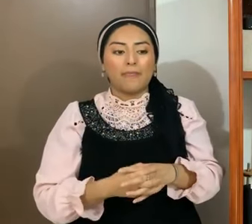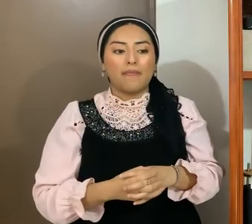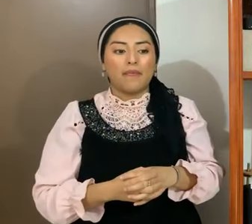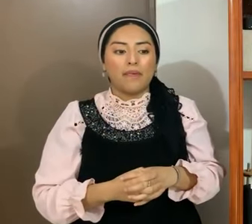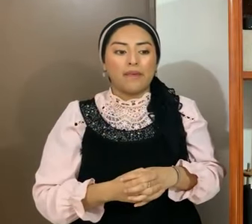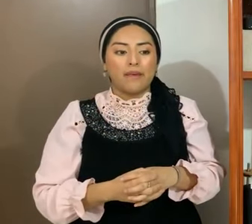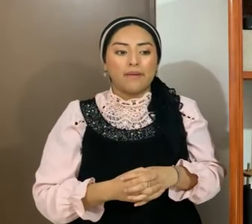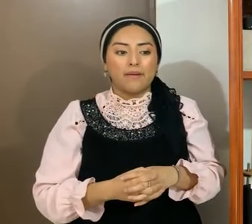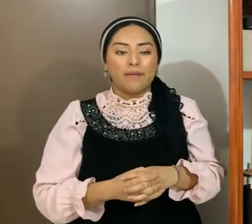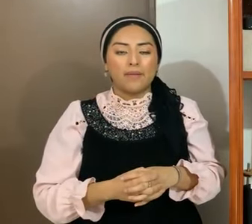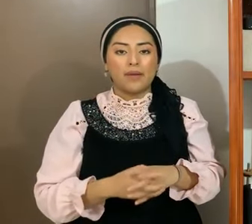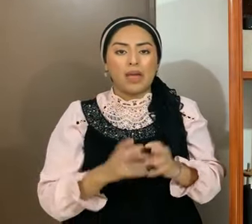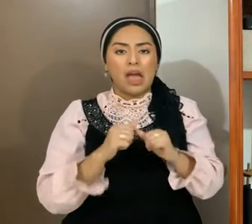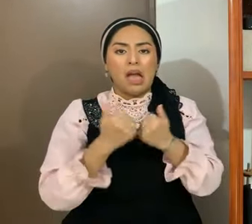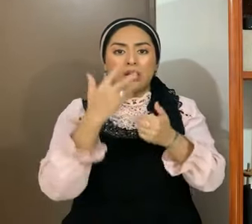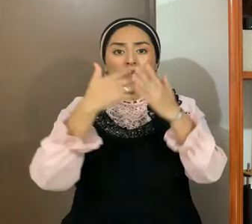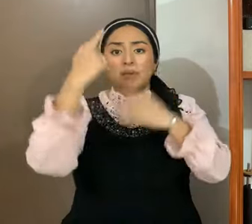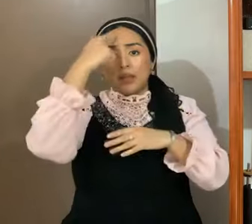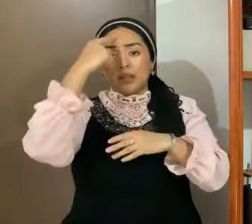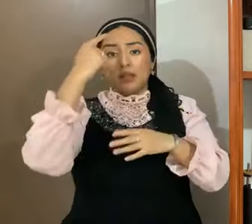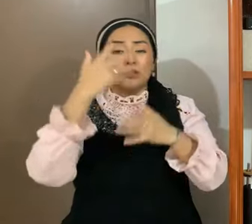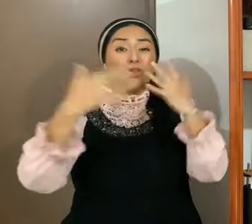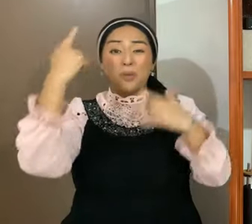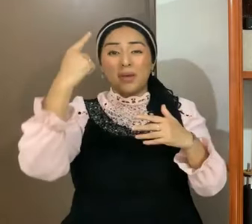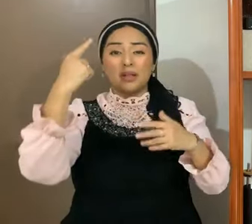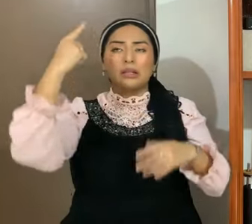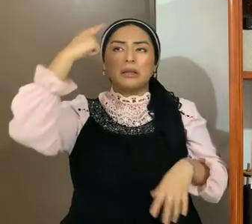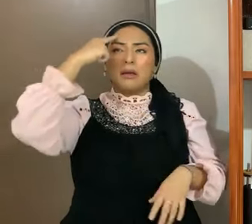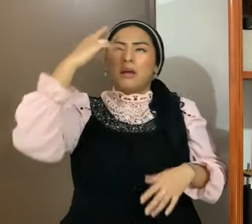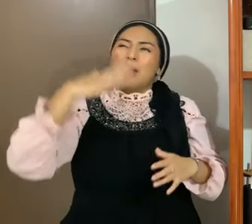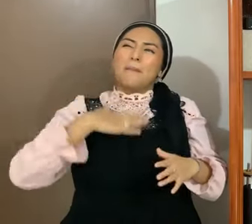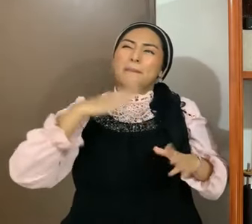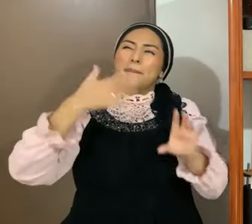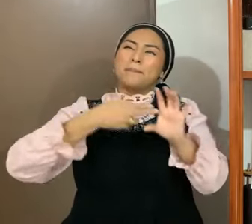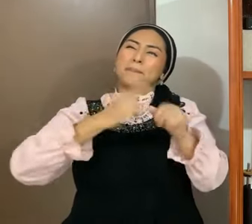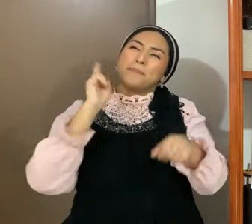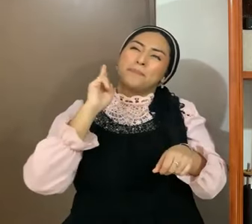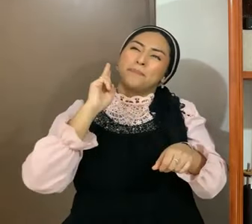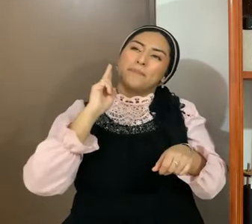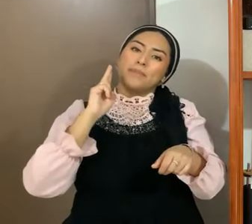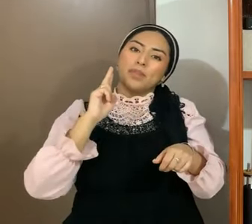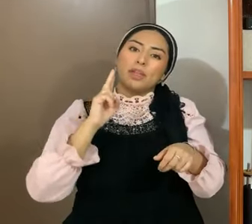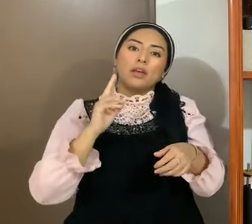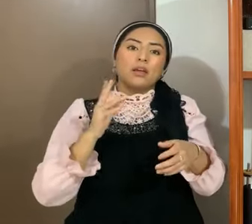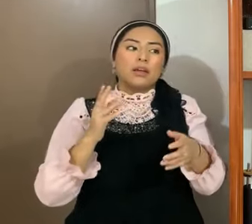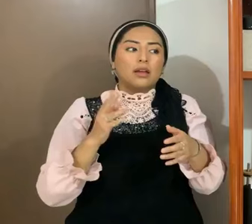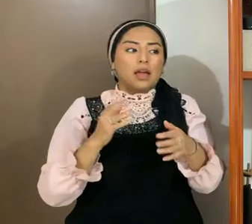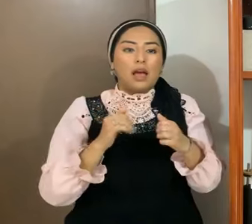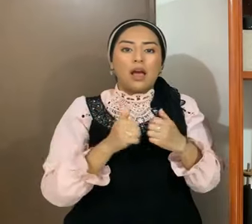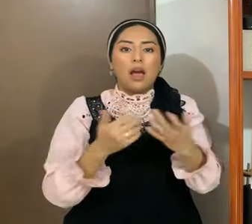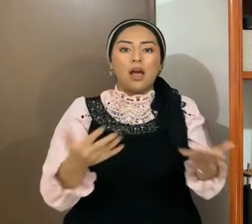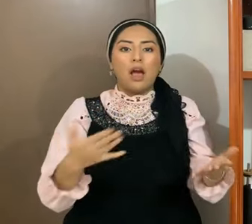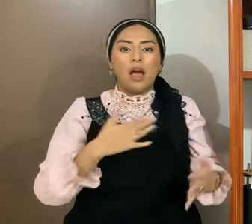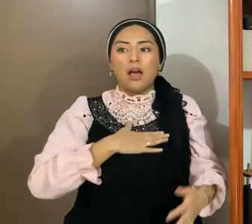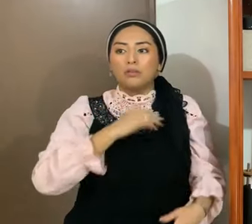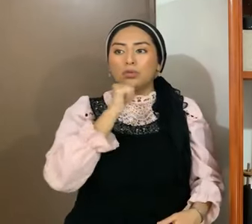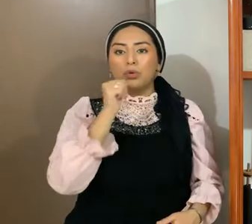¿cómo se puede entender que alguien dé un paso atrás? No se puede, no se puede. No hay forma de